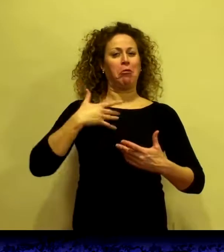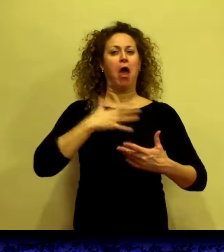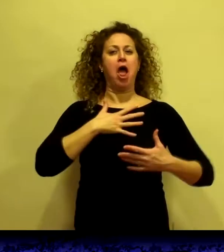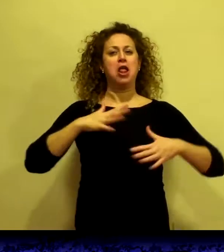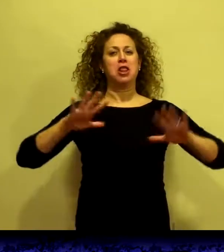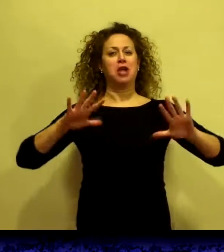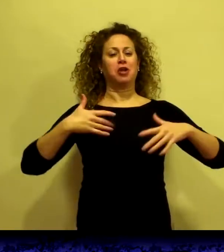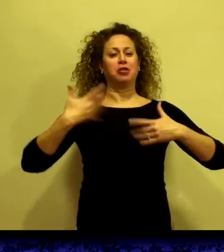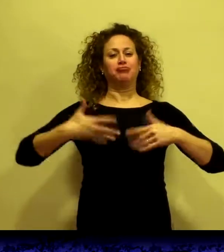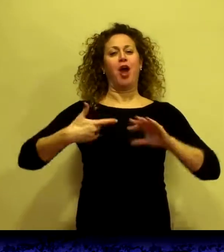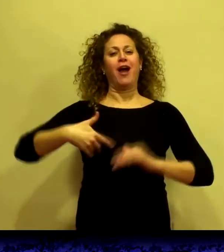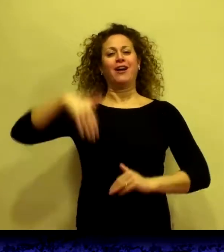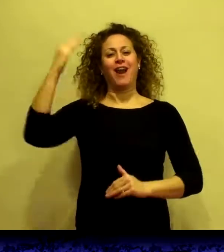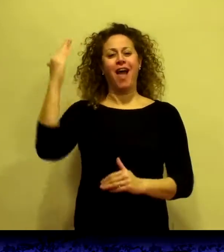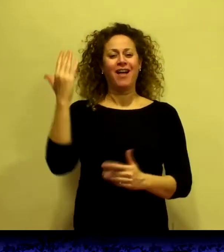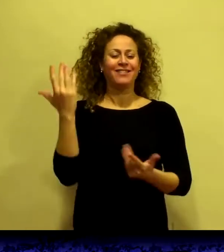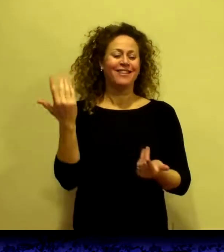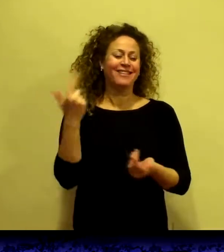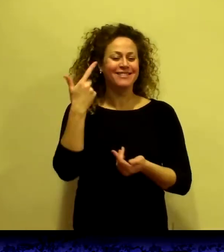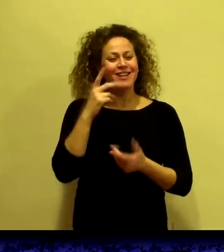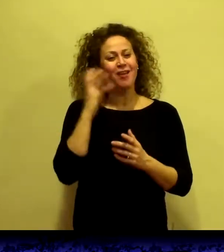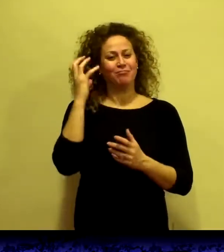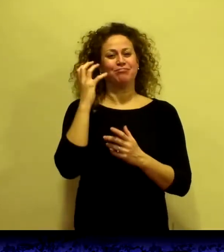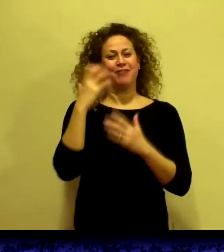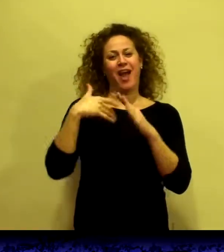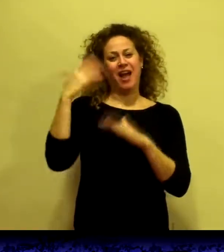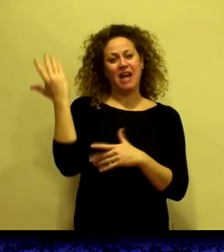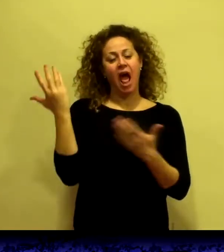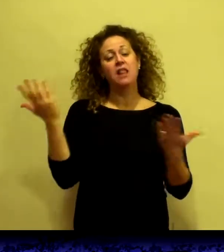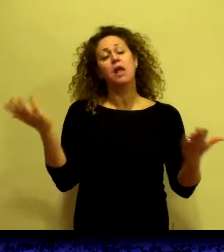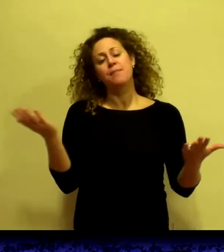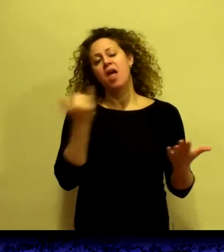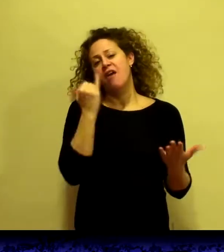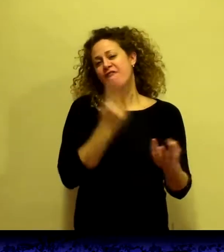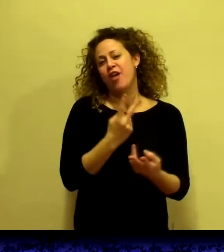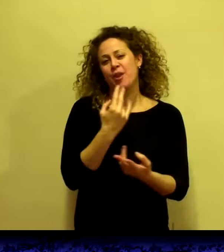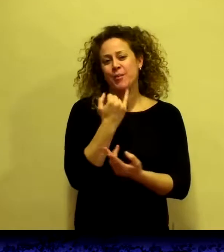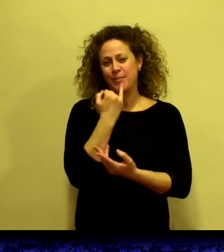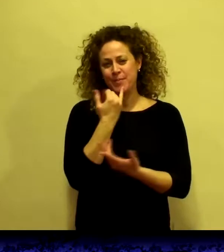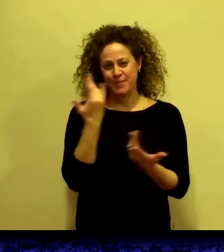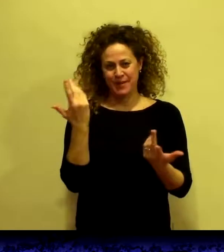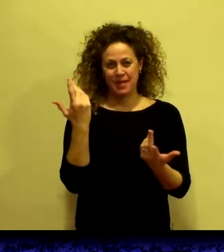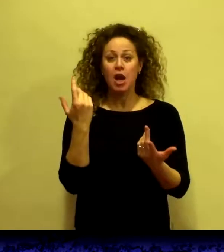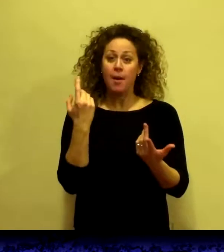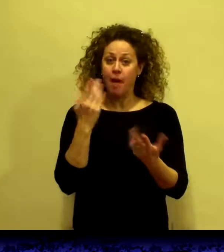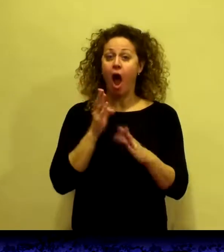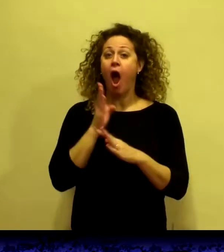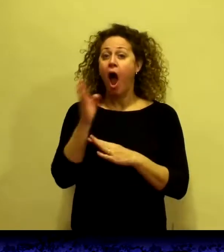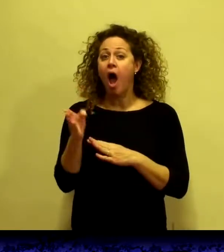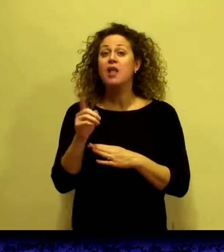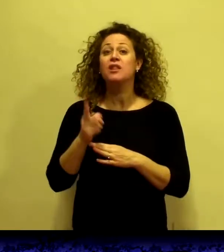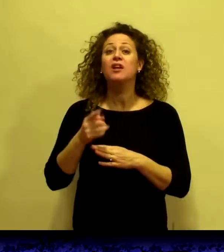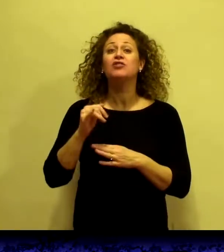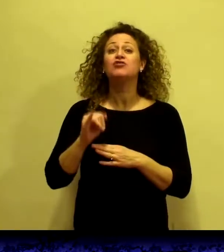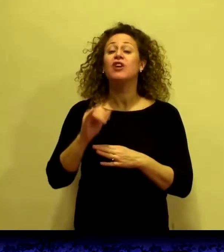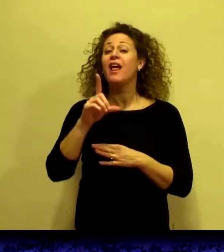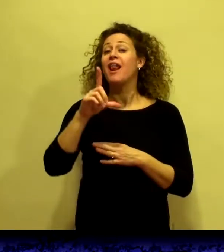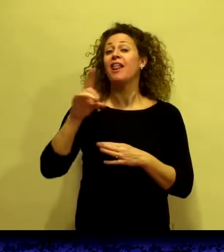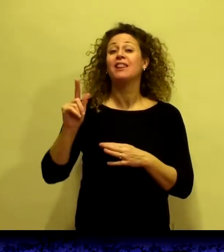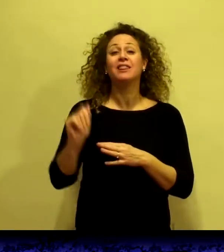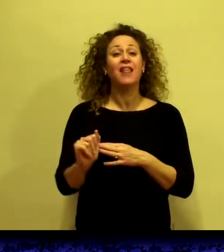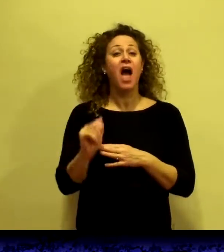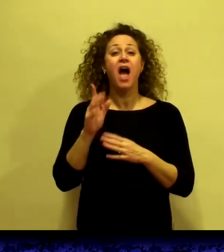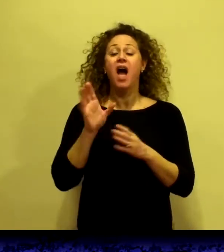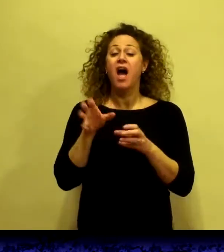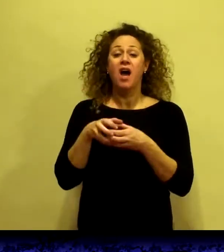certo. Vabbè, ma poverino, tu faglielo credere. Però non può andare alla Gilda. Non ancora, un po'